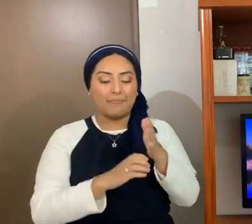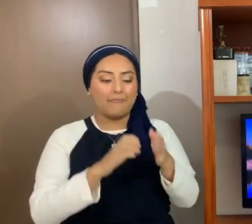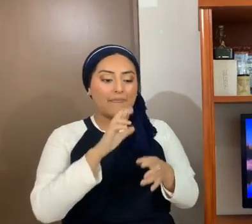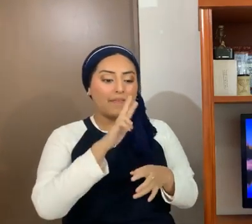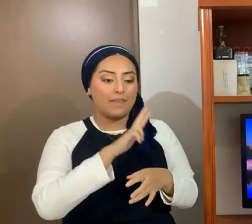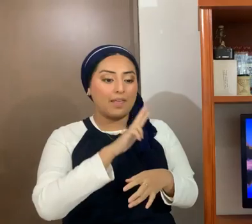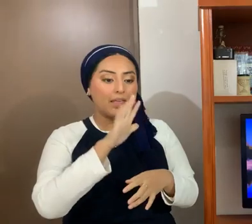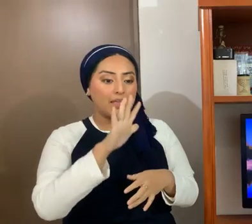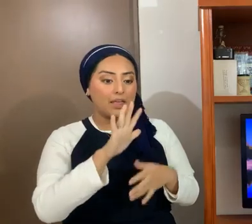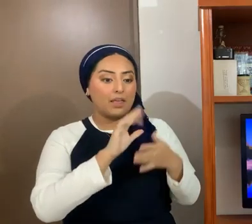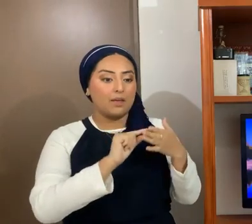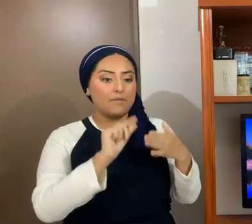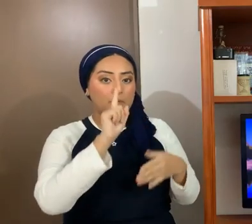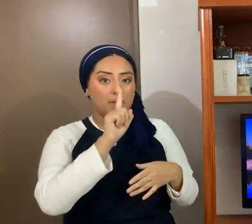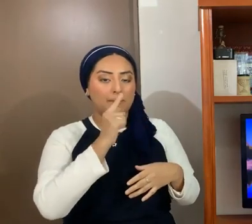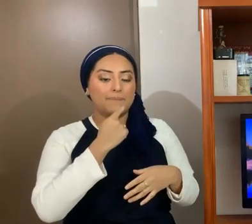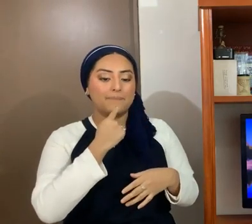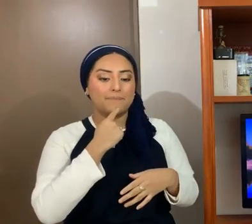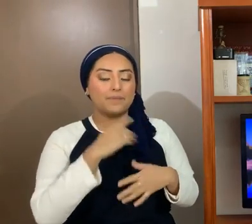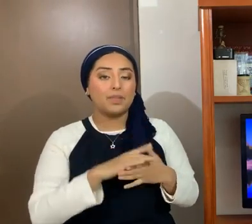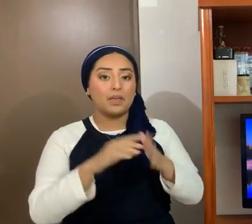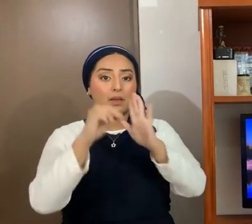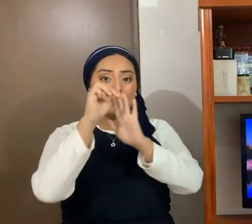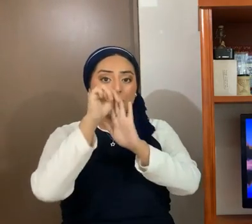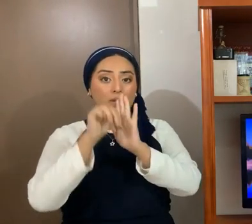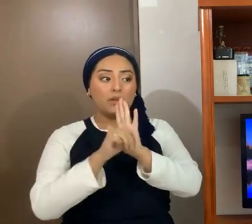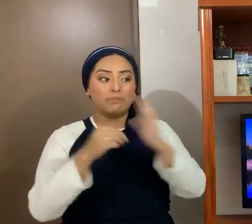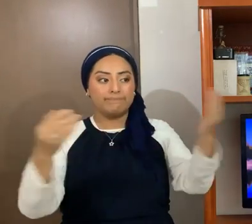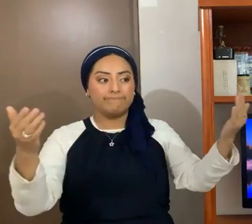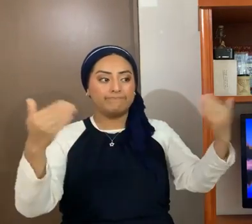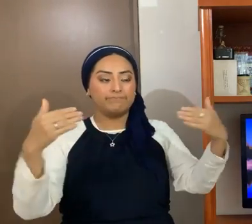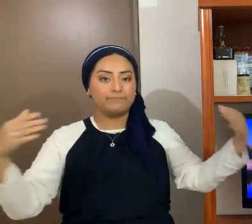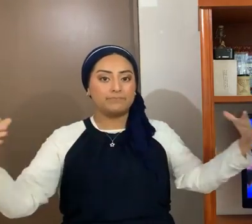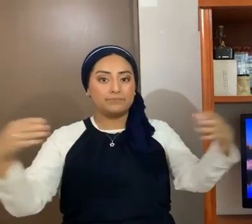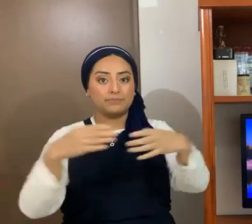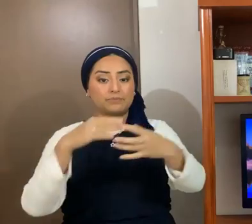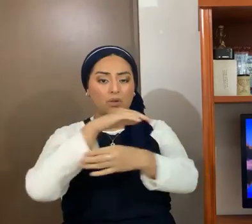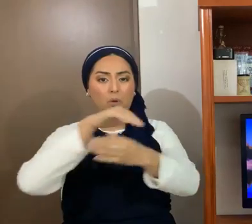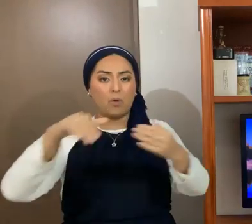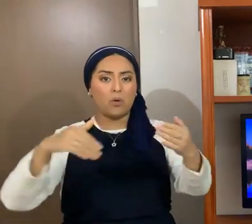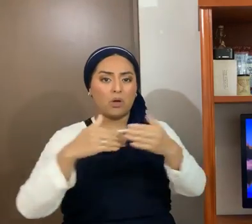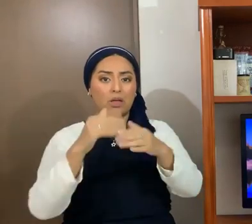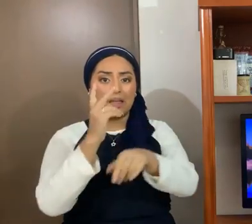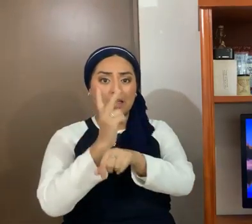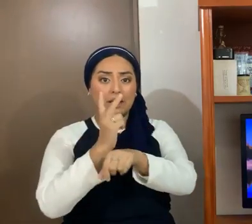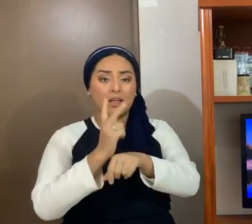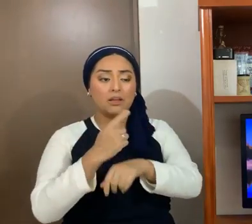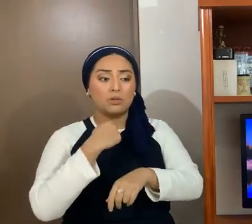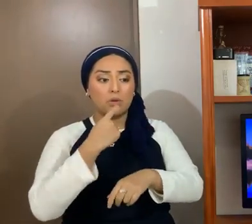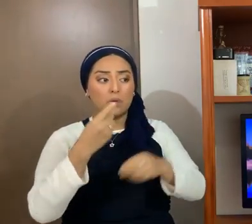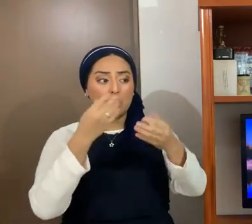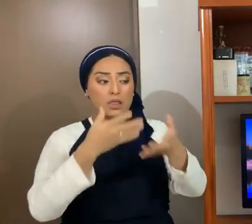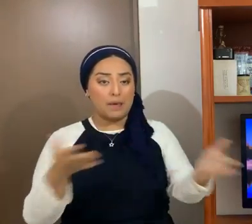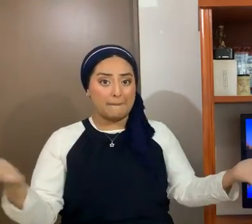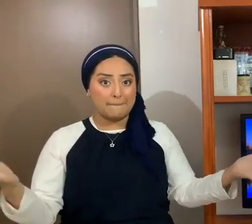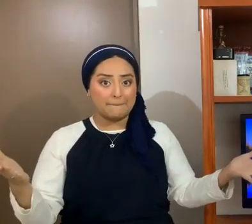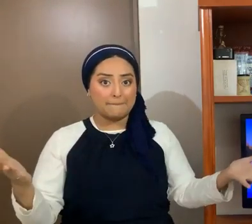35, verso 1, dice: Moisés convocó a toda la Keilah de los hijos de Israel y les dijo,